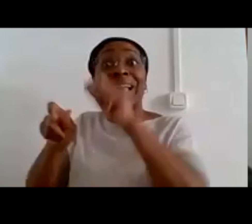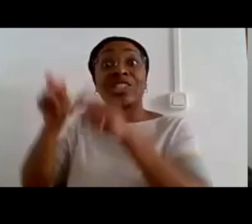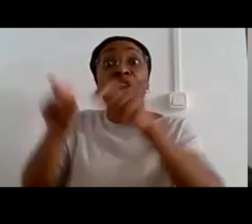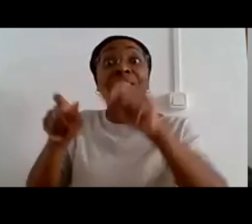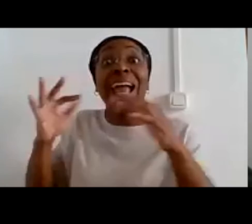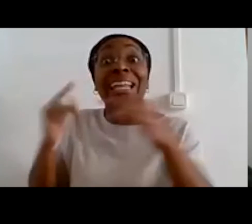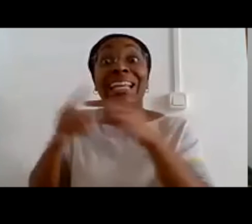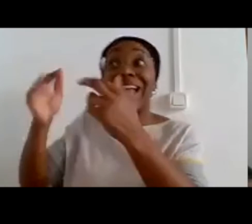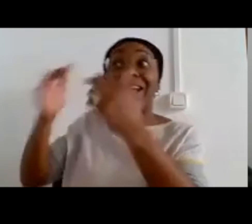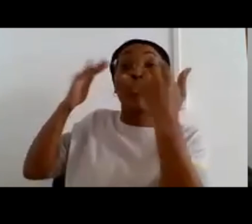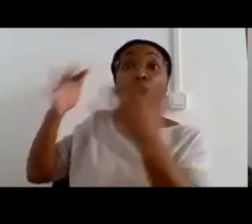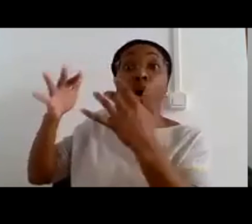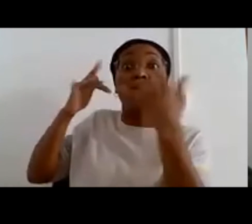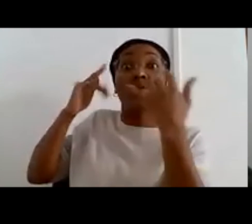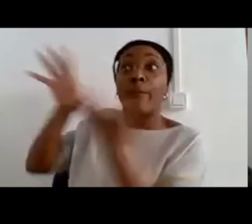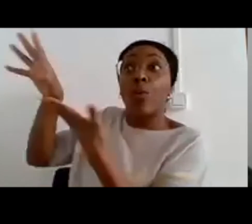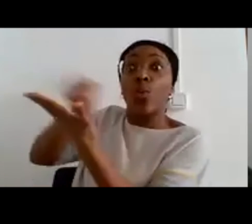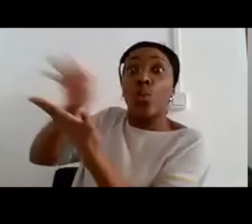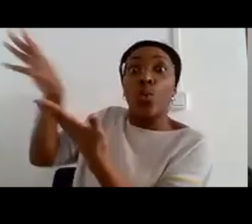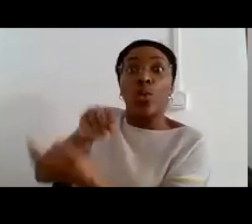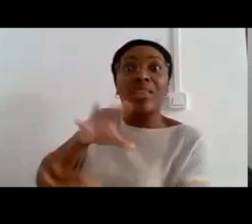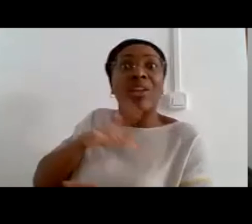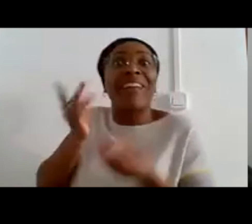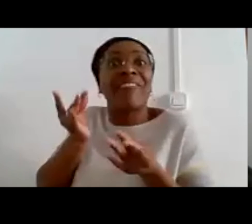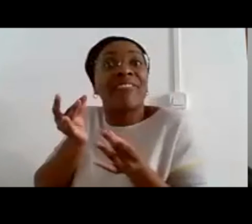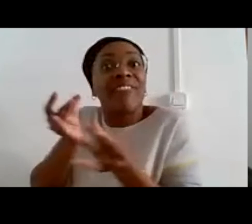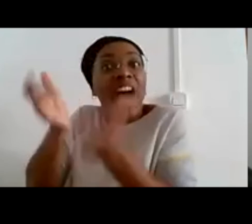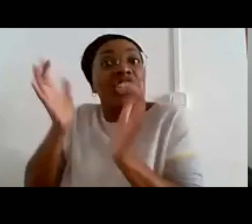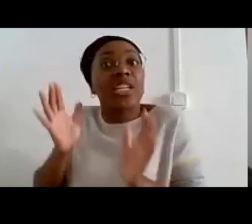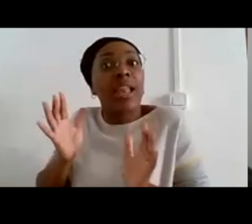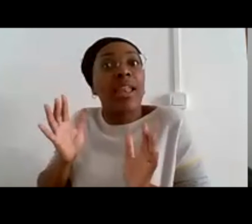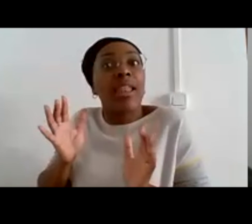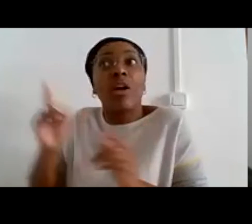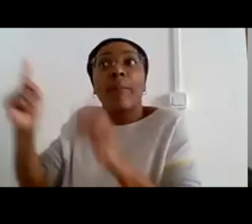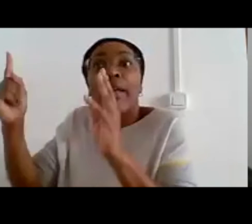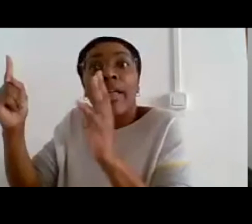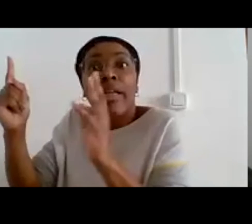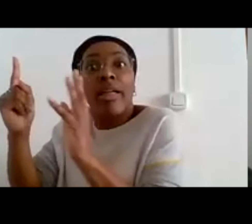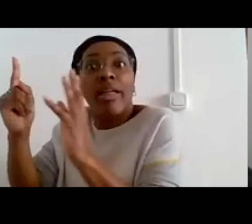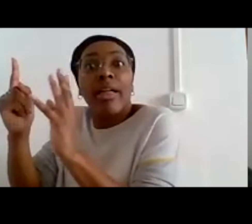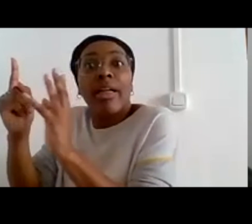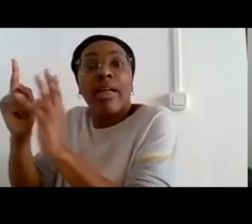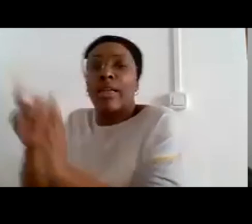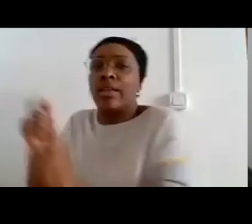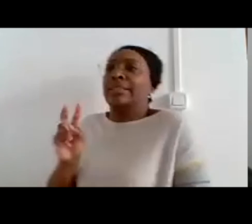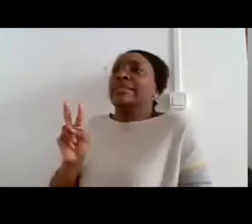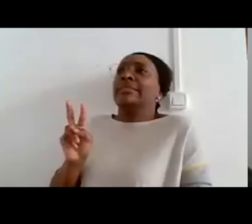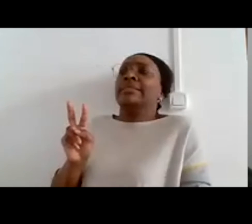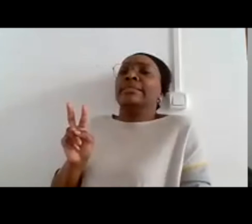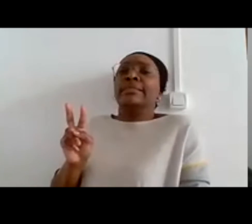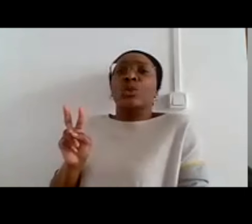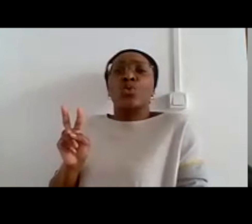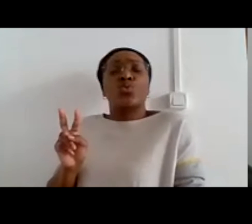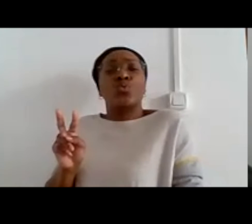ont un charisme, donc les frères et sœurs qui sont un peu fragiles ou débutants vont se rapprocher de ce genre de personnes et puis, bah, ce qu'il va dire est